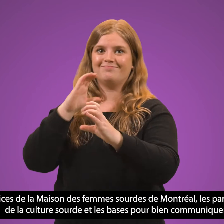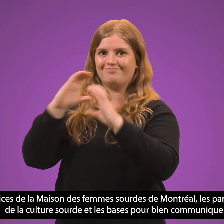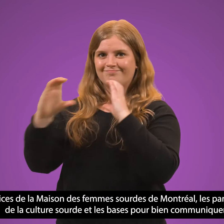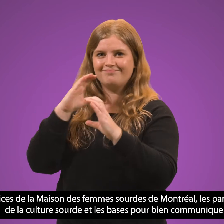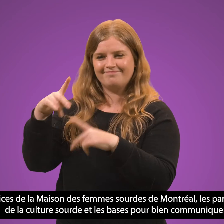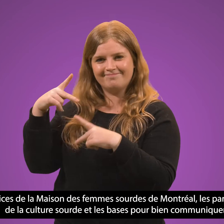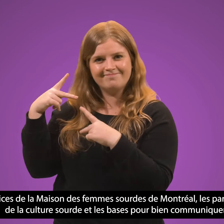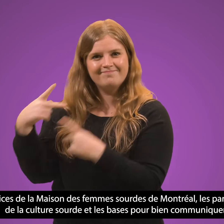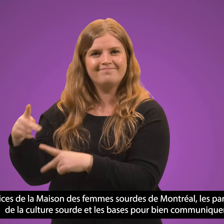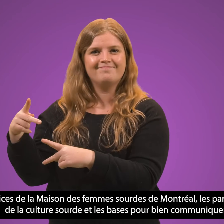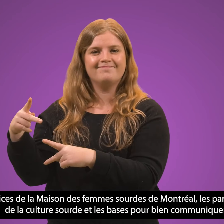communiquer